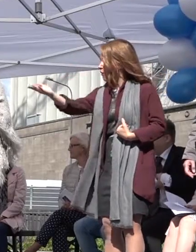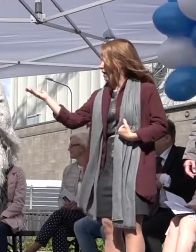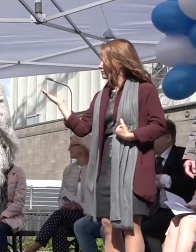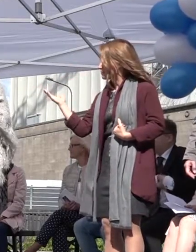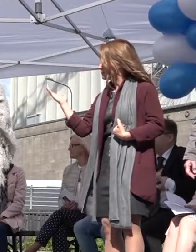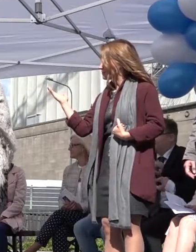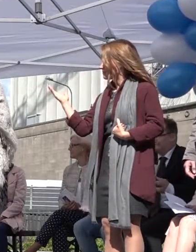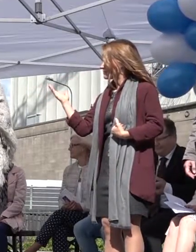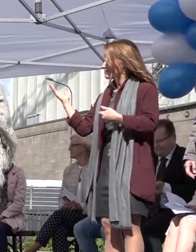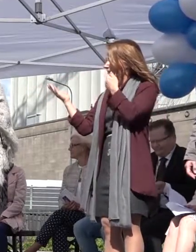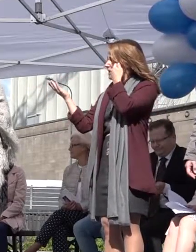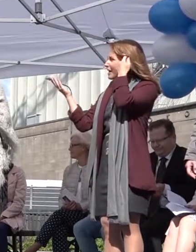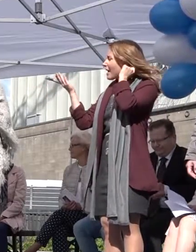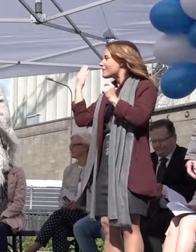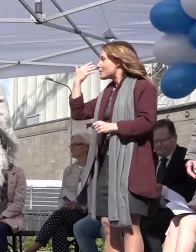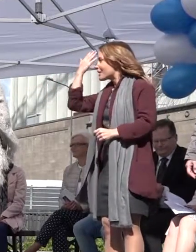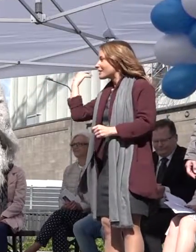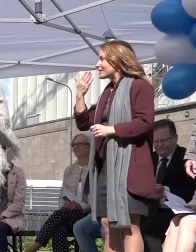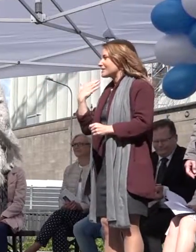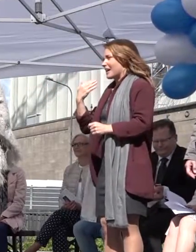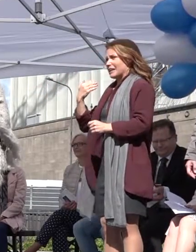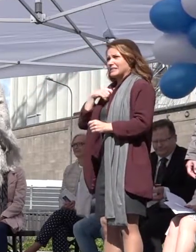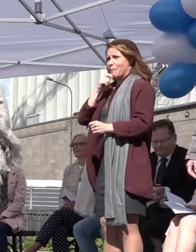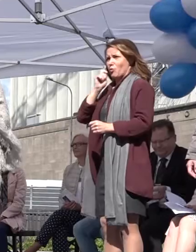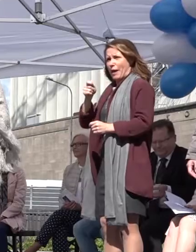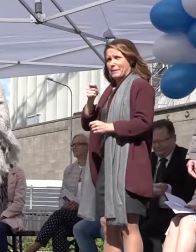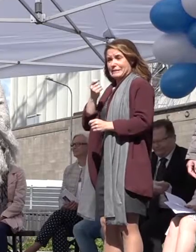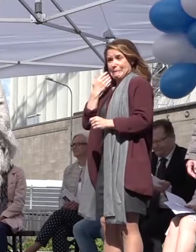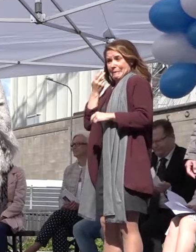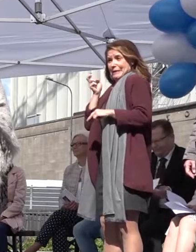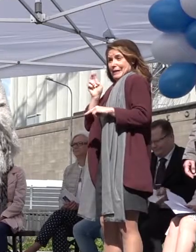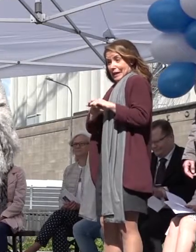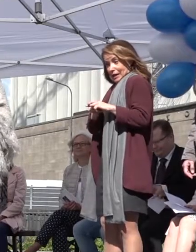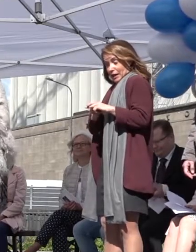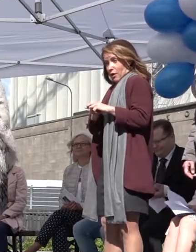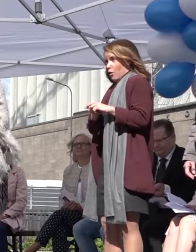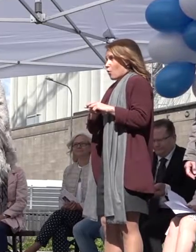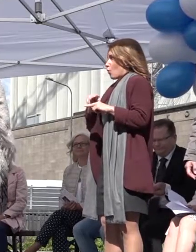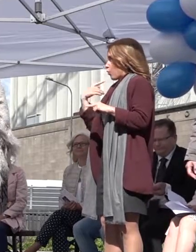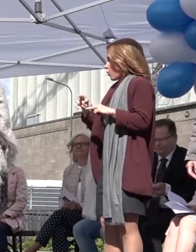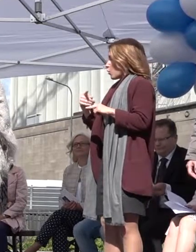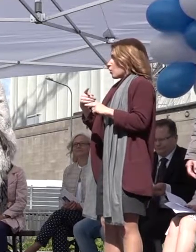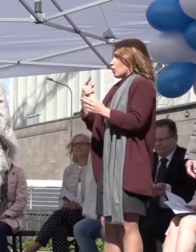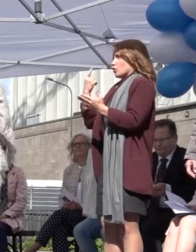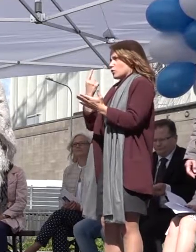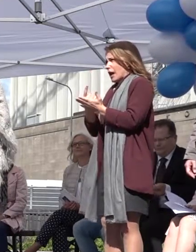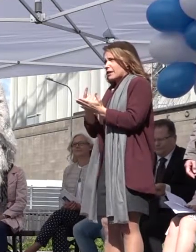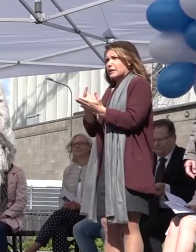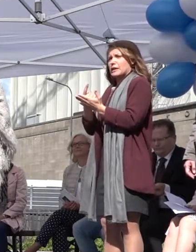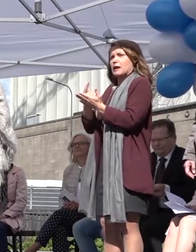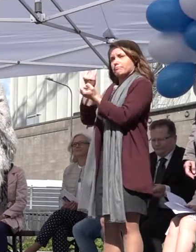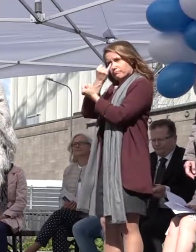kun olin ollut ihan vähän aikaa vasta puhemiehenä, otin vastaan hyvin tärkeän ison vieraan,